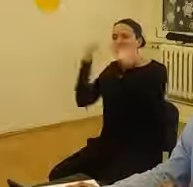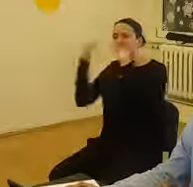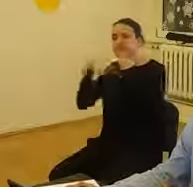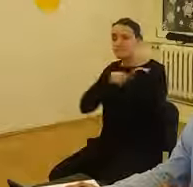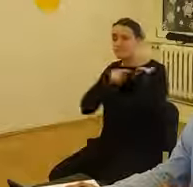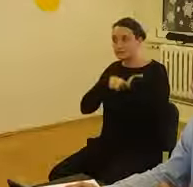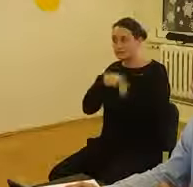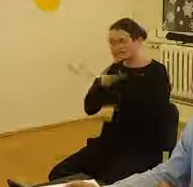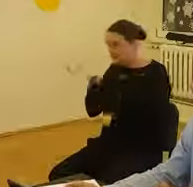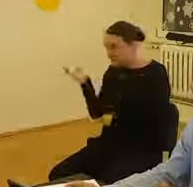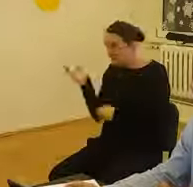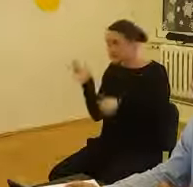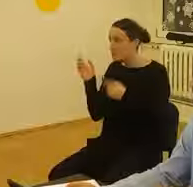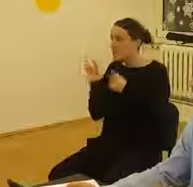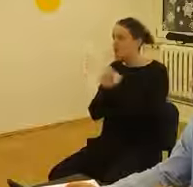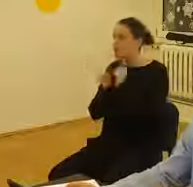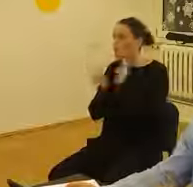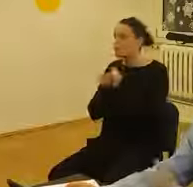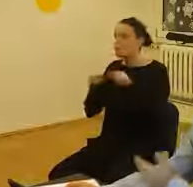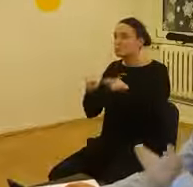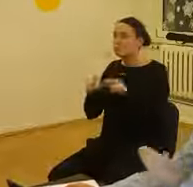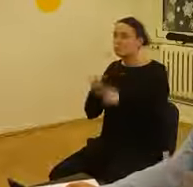serdecznie. Spotkanie